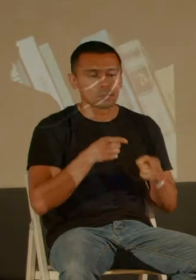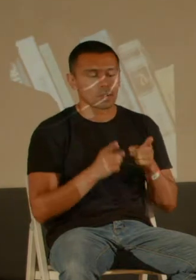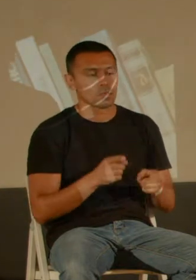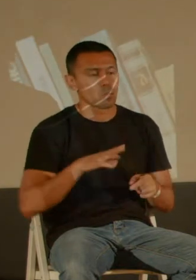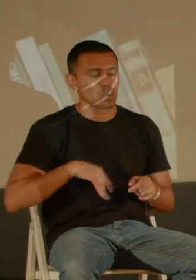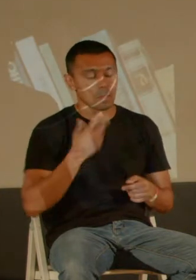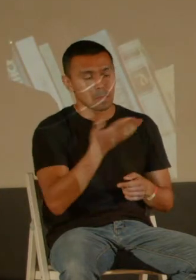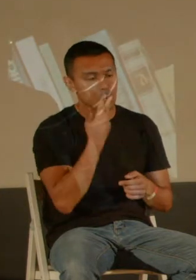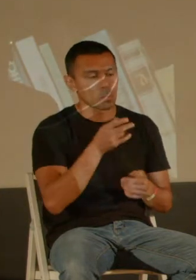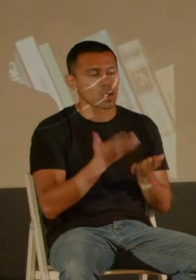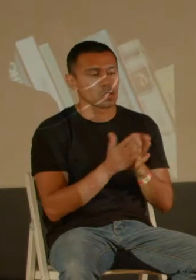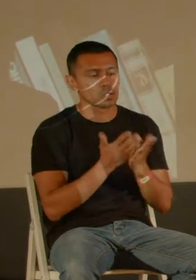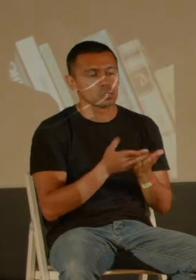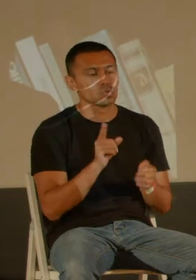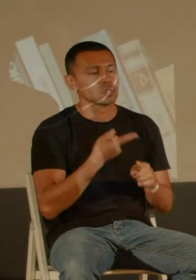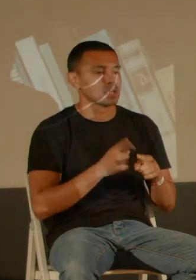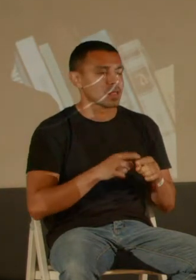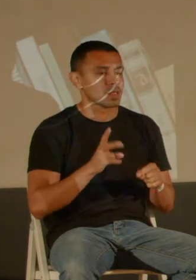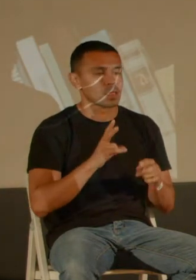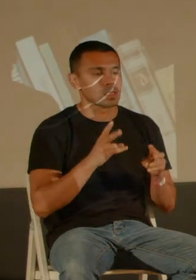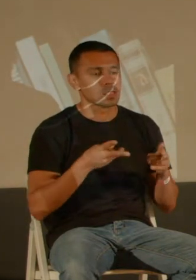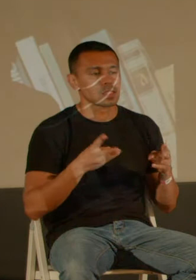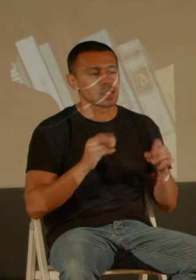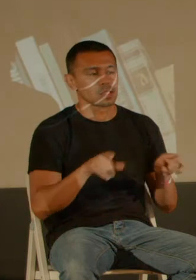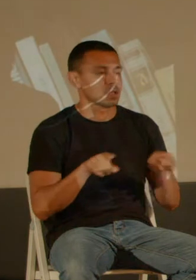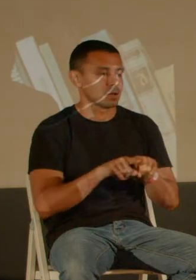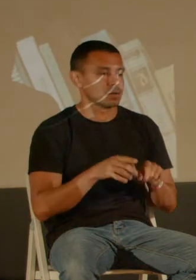насправді потім ми бачимо по книжці, що це не так.